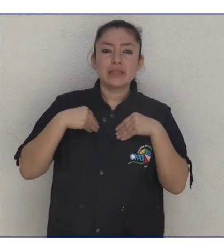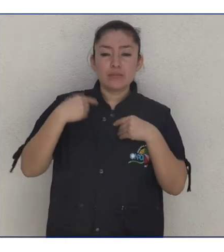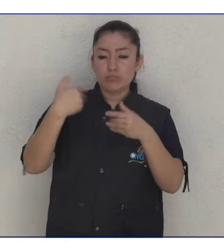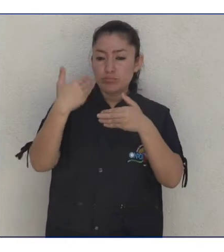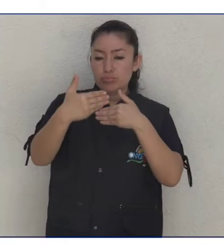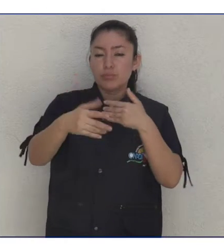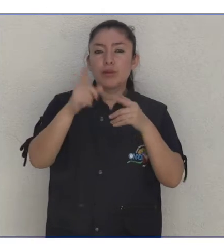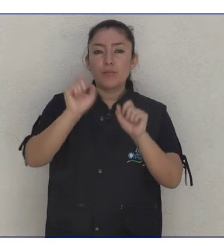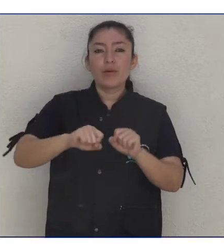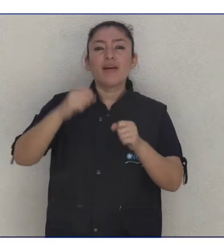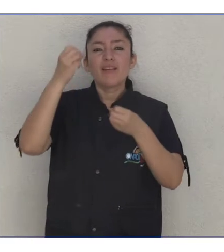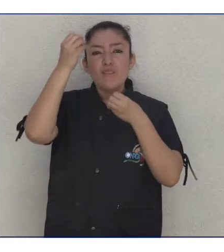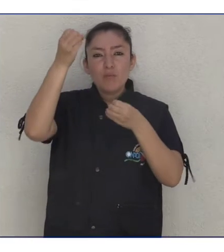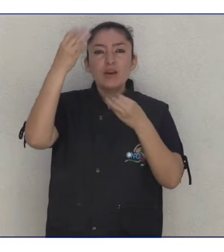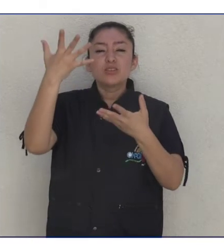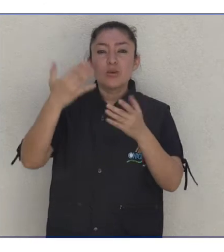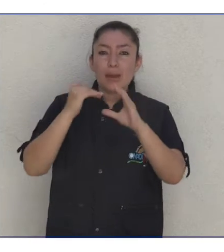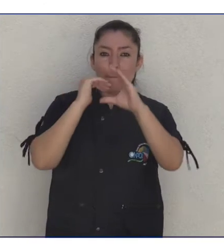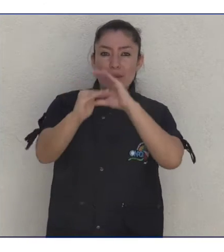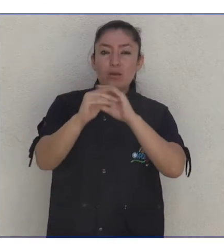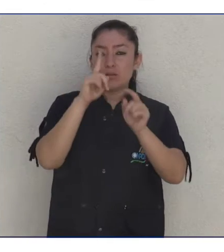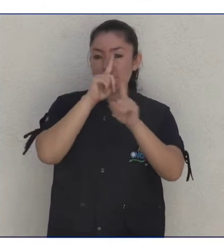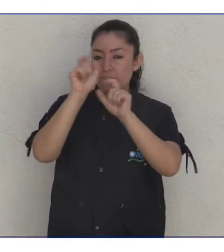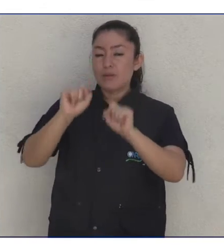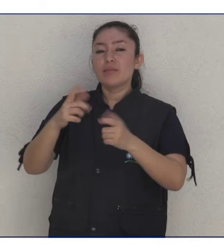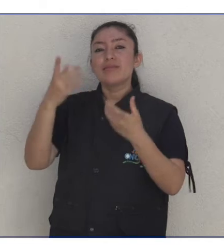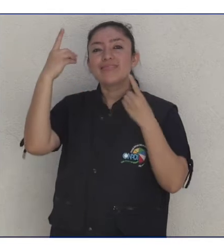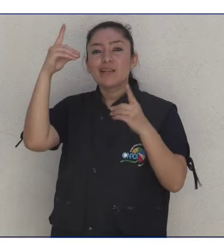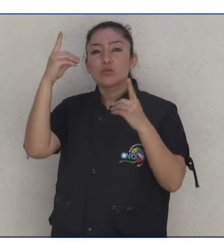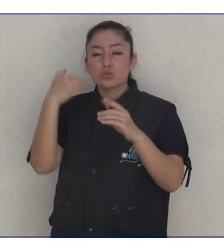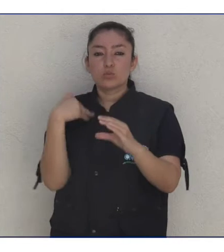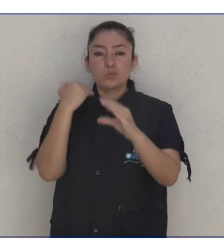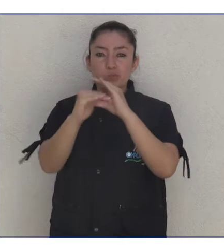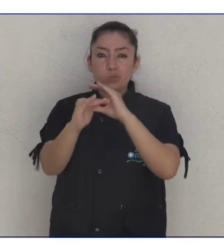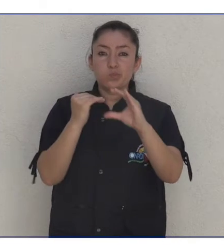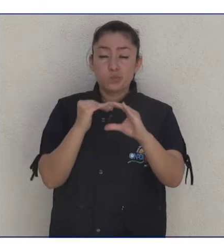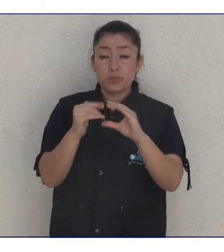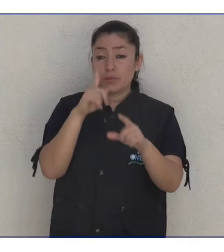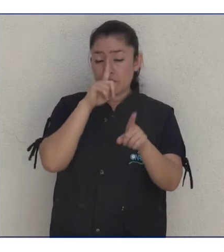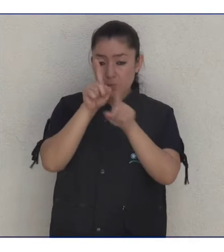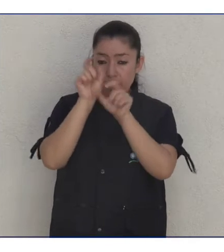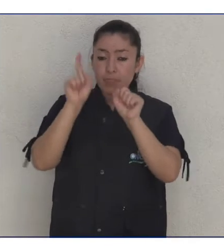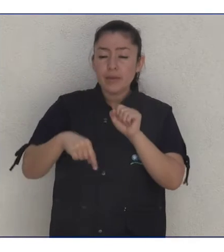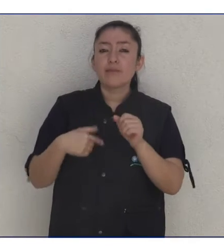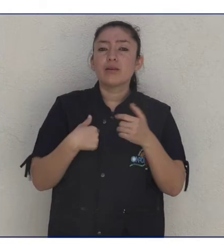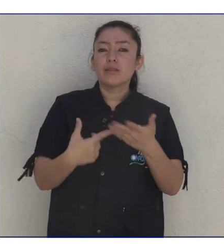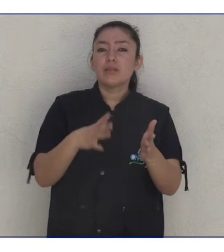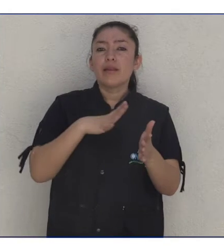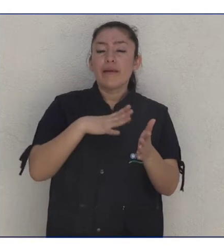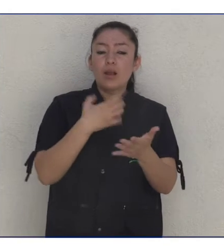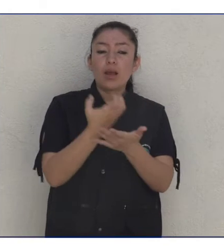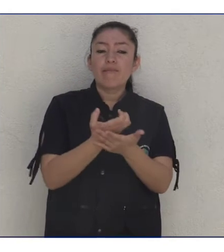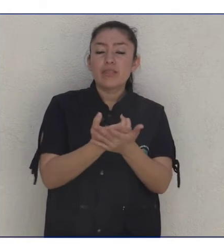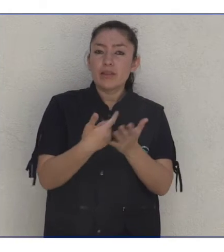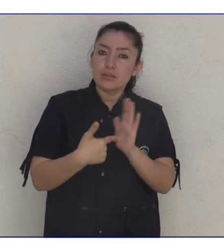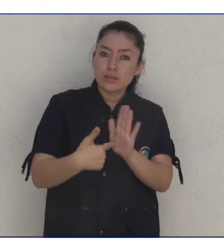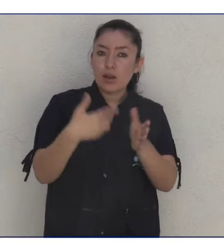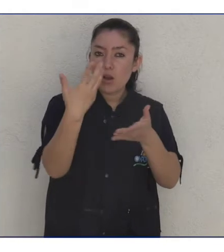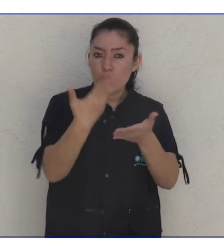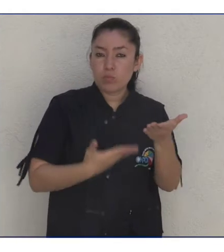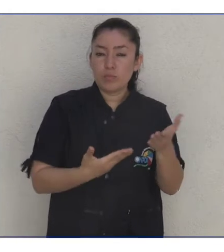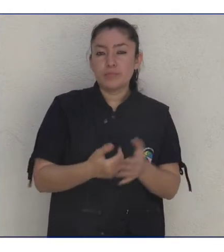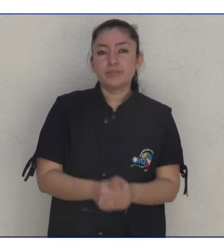dotar de certeza los informes enviados por mensaje de datos. En cualquier caso, conservarán constancia de las resoluciones